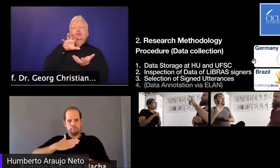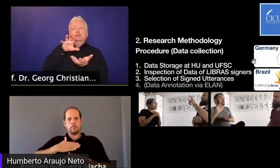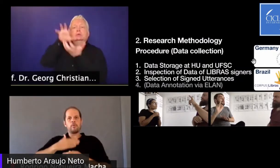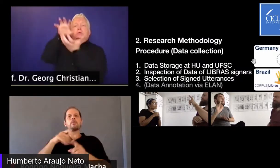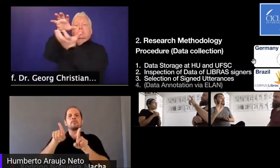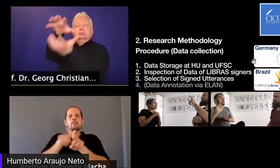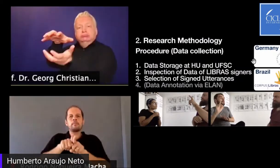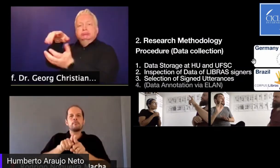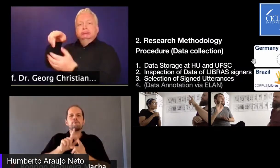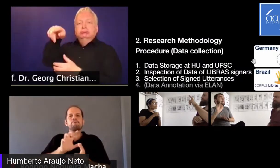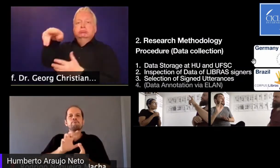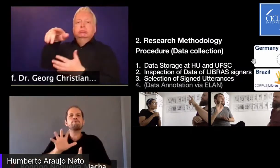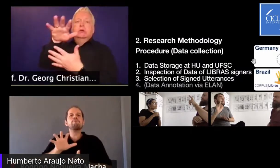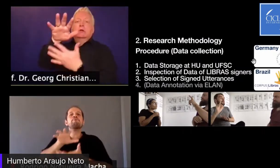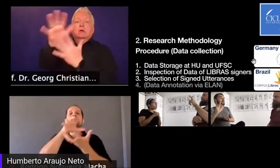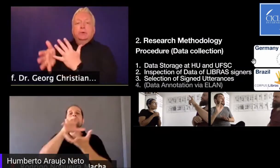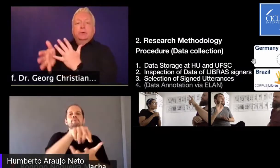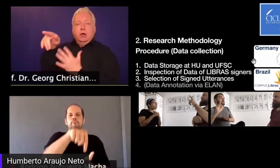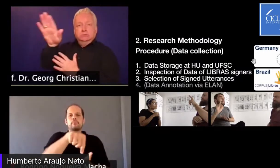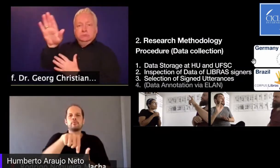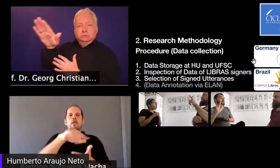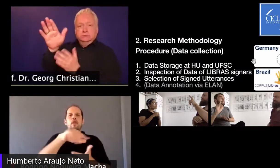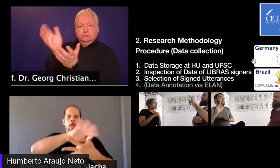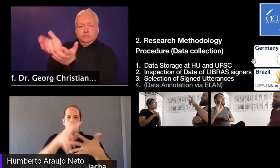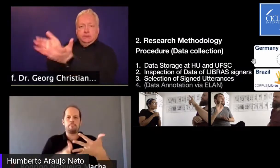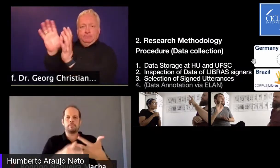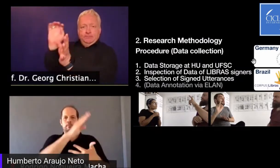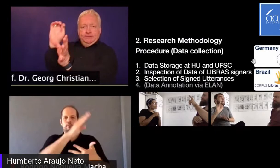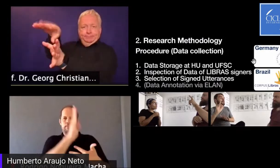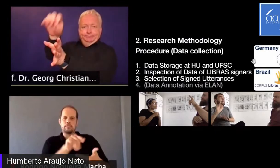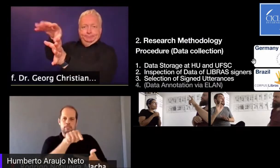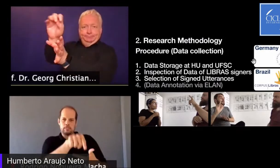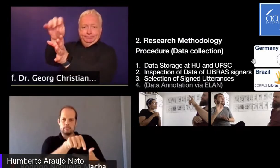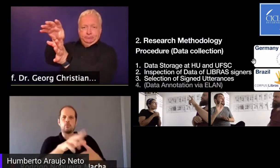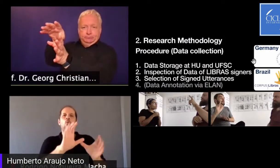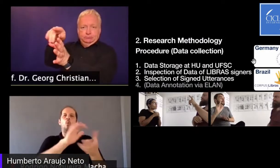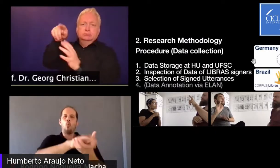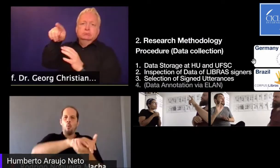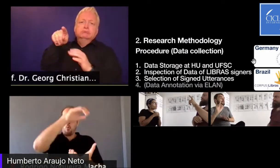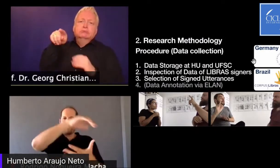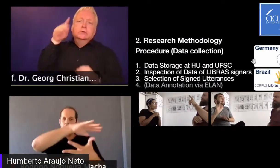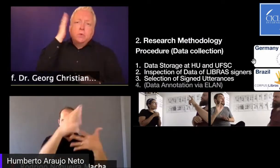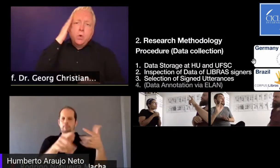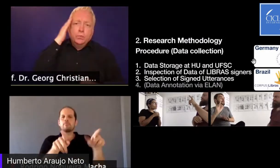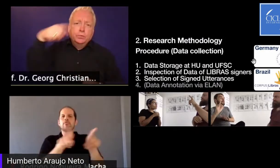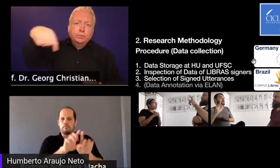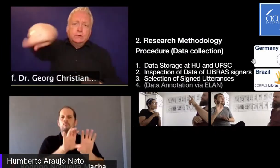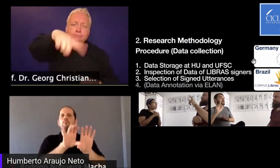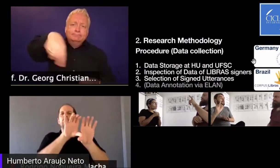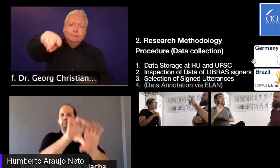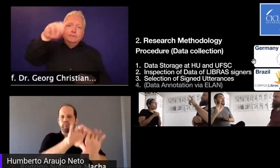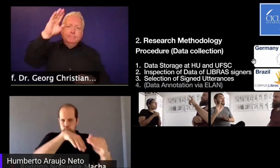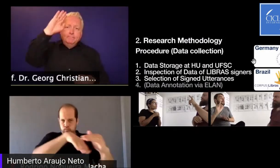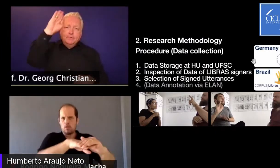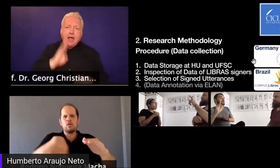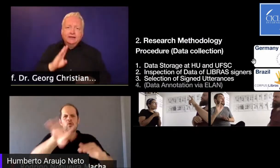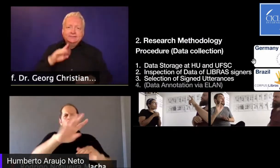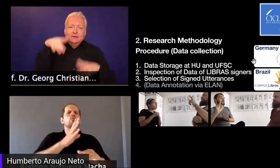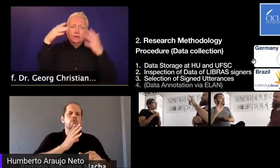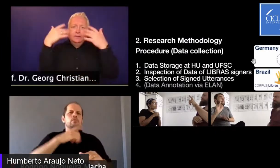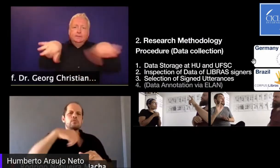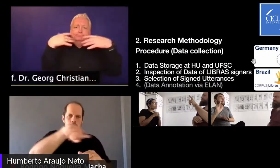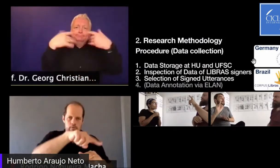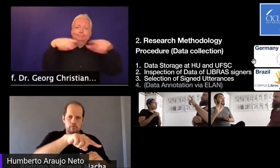Aqui em Berlim, nós fizemos esse armazenamento e na UFSC também foi feito